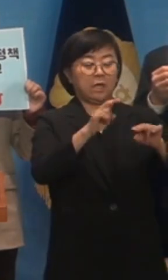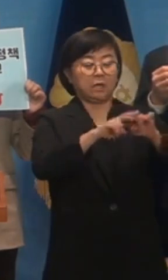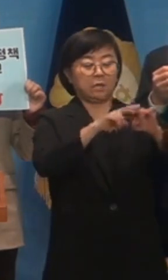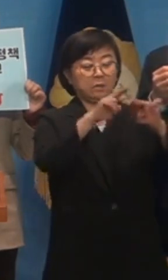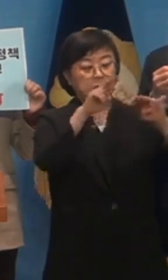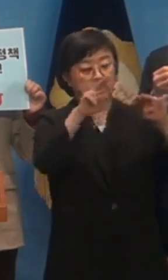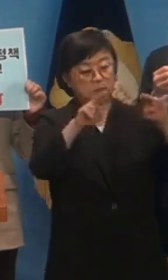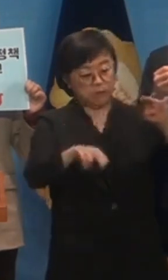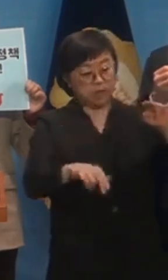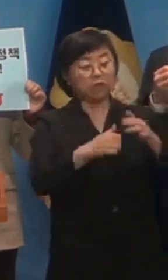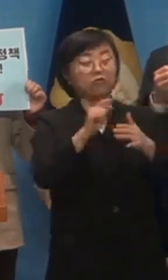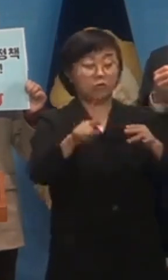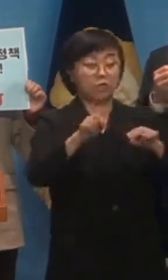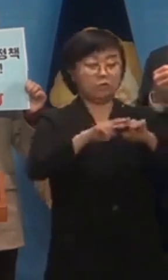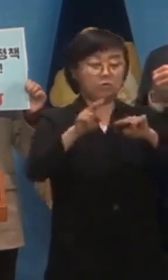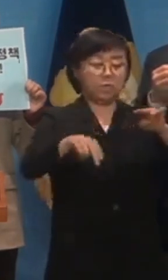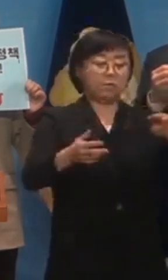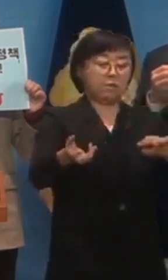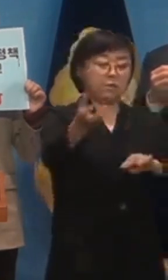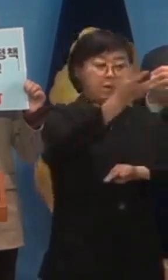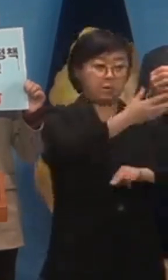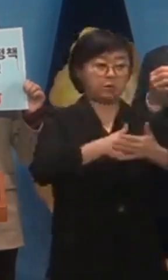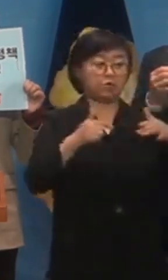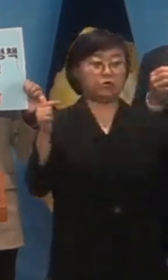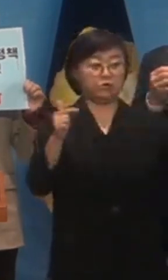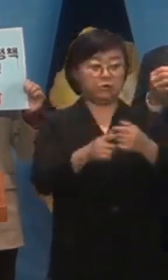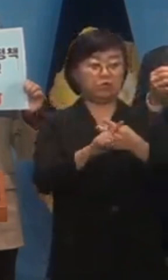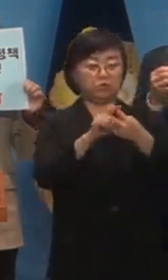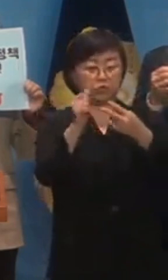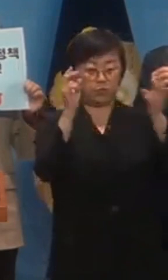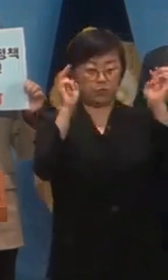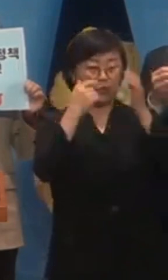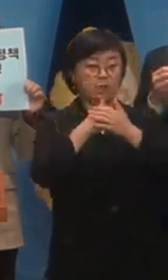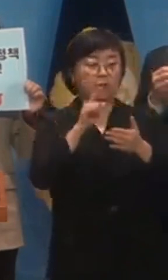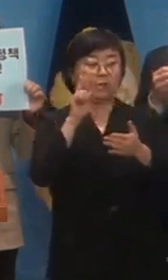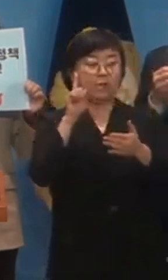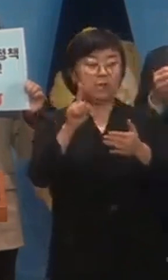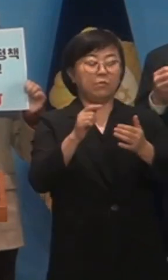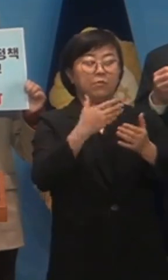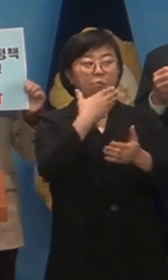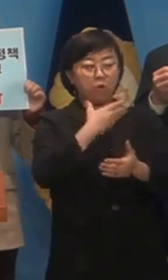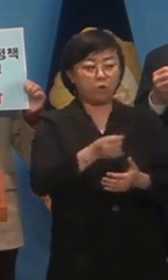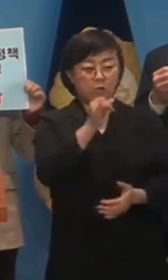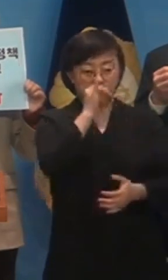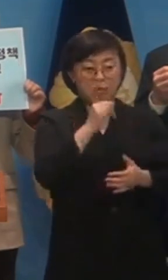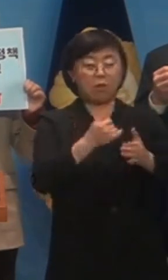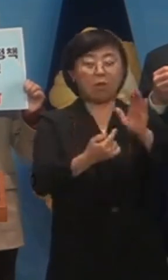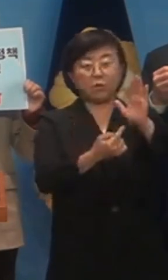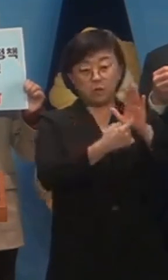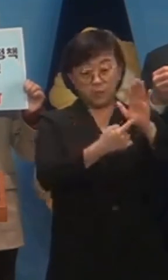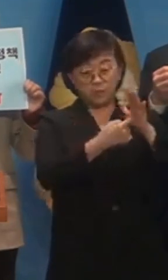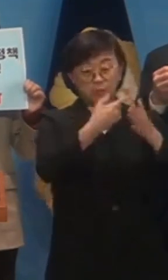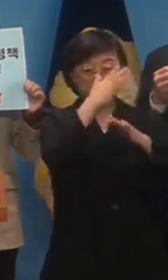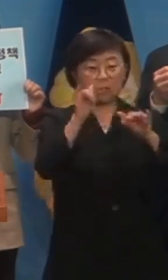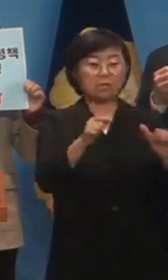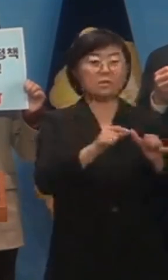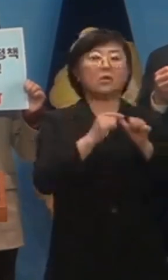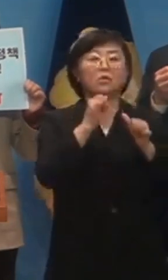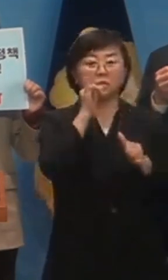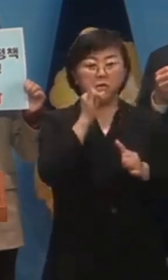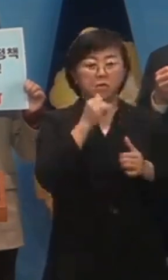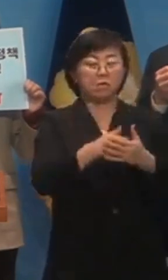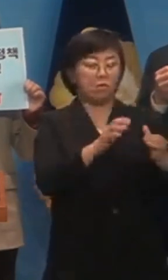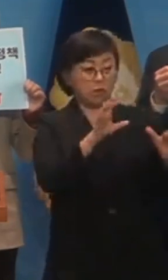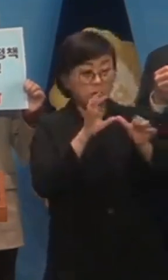줄이는 것이었습니다. 중소기업들은 우리 회사에 내일 채용 공제의 복지가 있다고 하고 청년들을 채용해